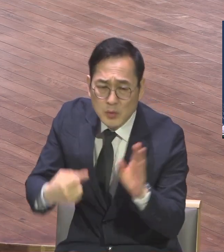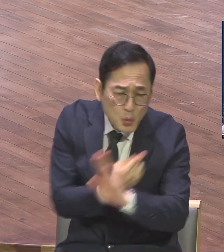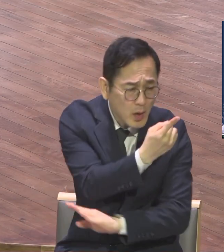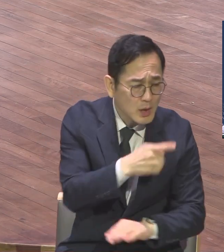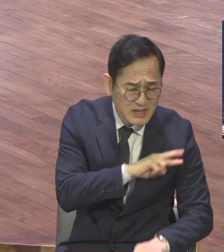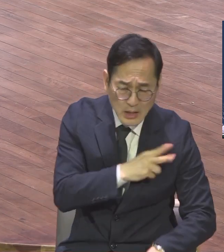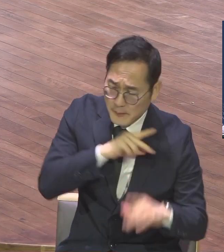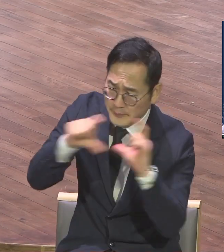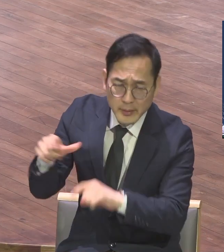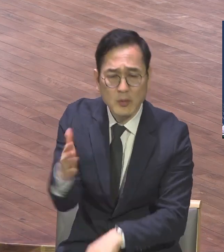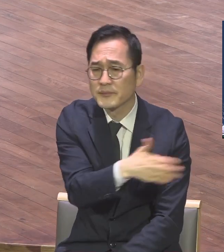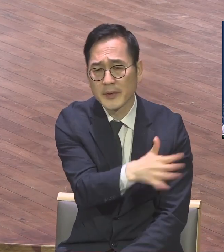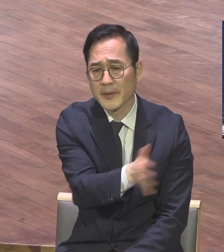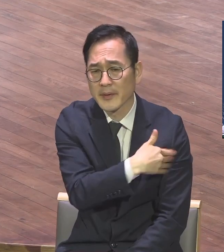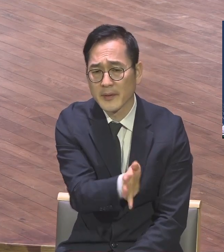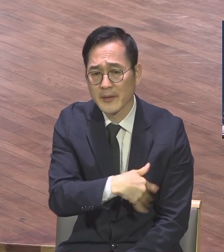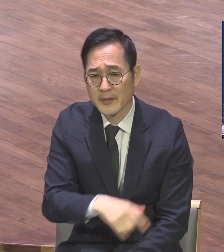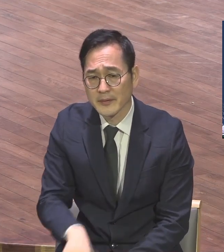알아볼게요.